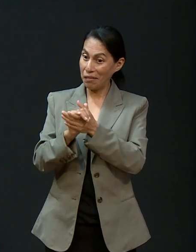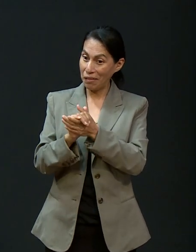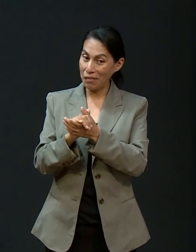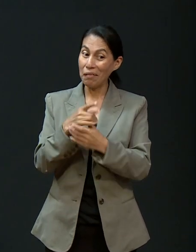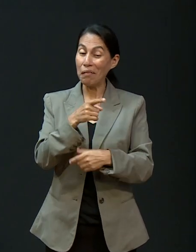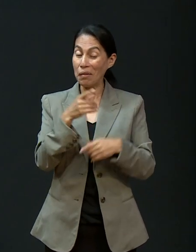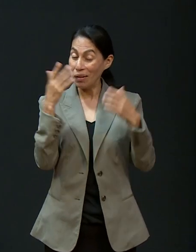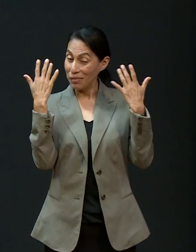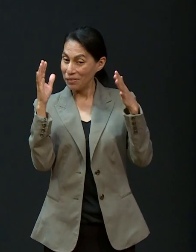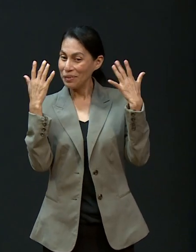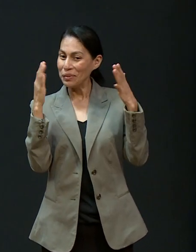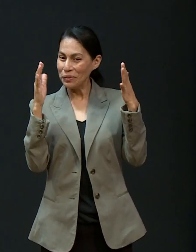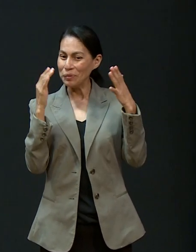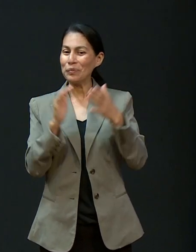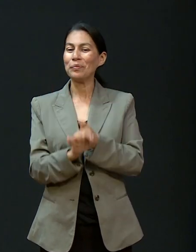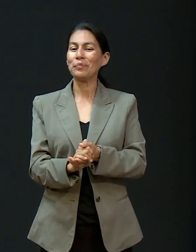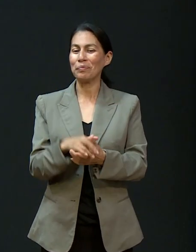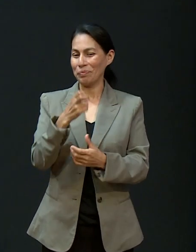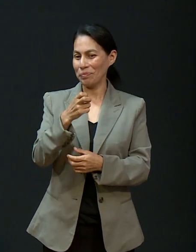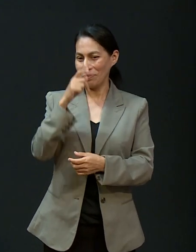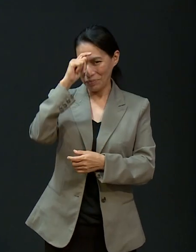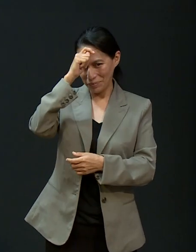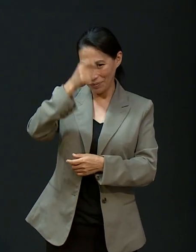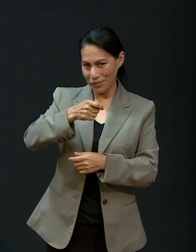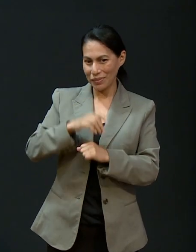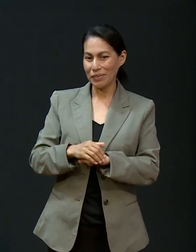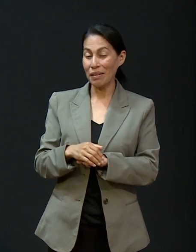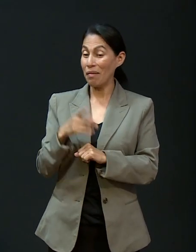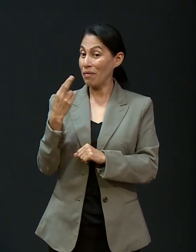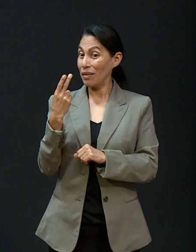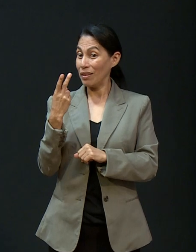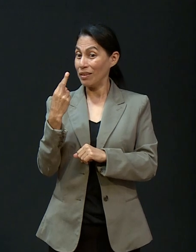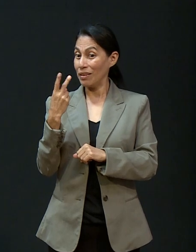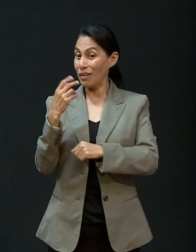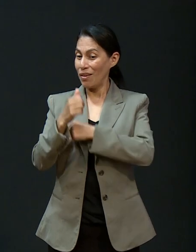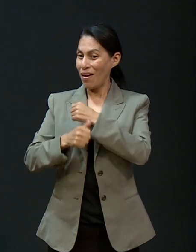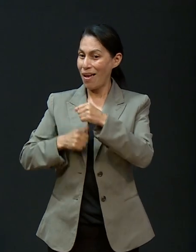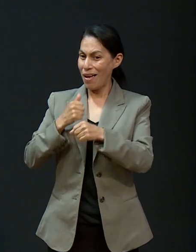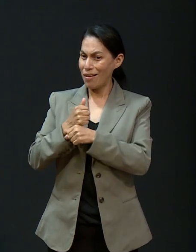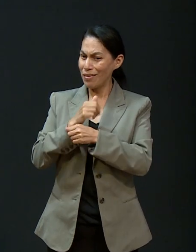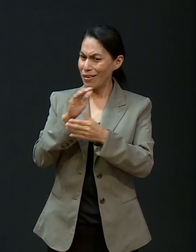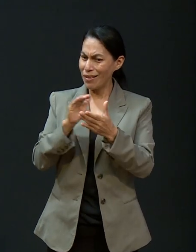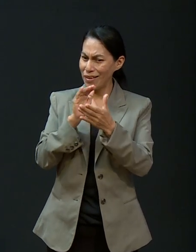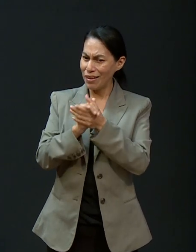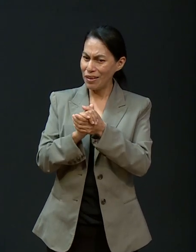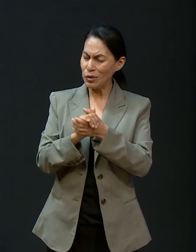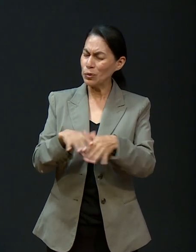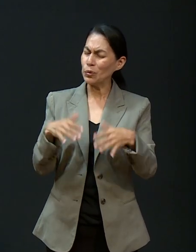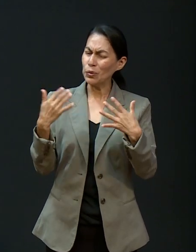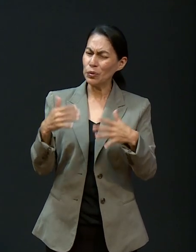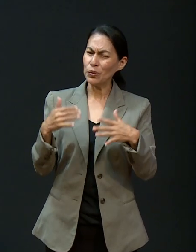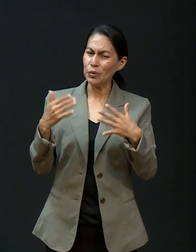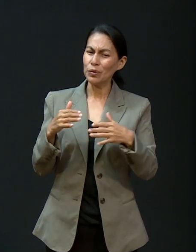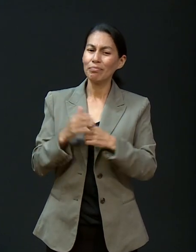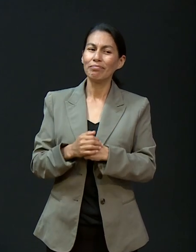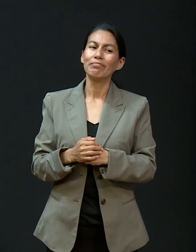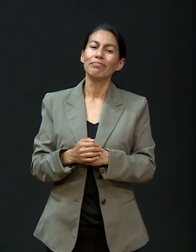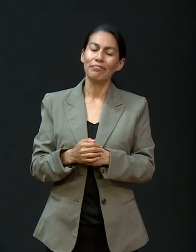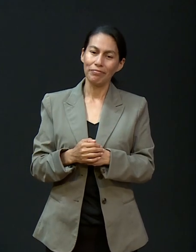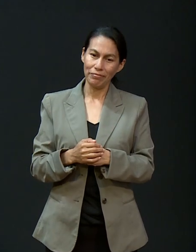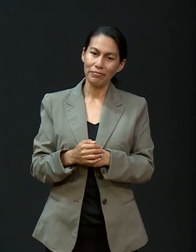Hoy cumplo... Felicidades. Felicidades. Gracias. Qué bendición. 25 años de Sí, 25 años.